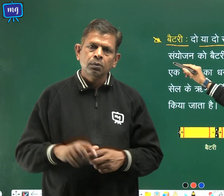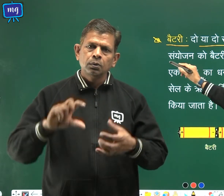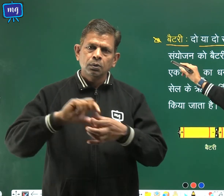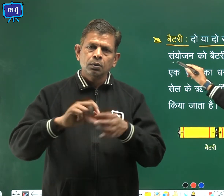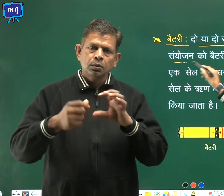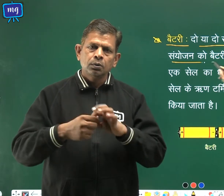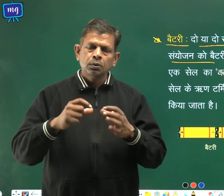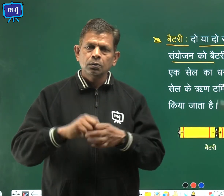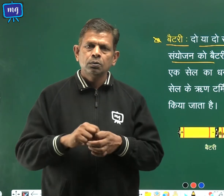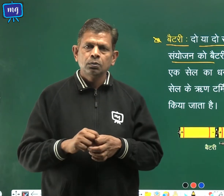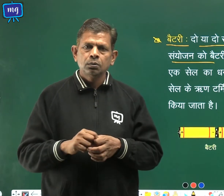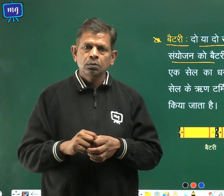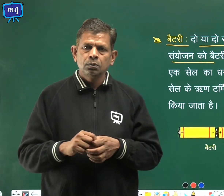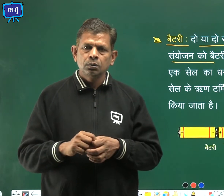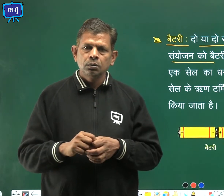संयोजन को